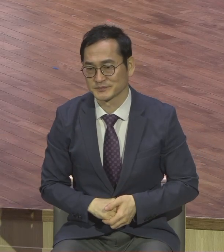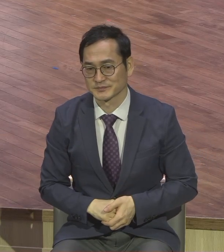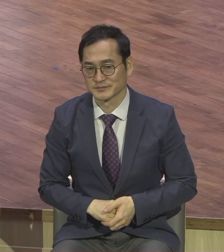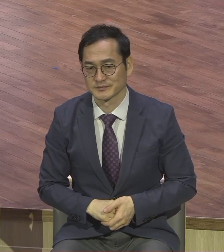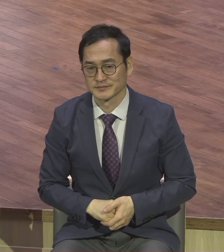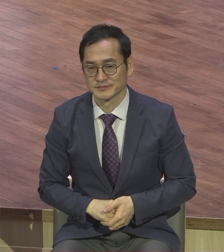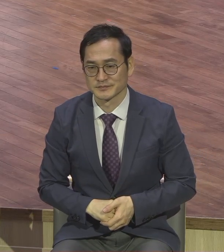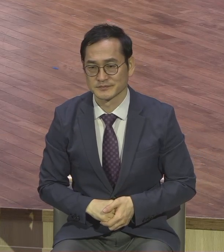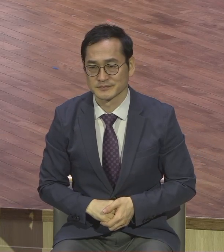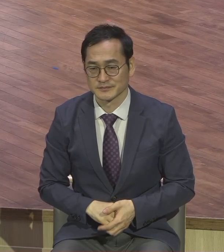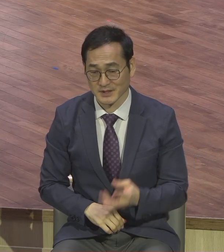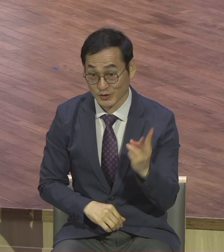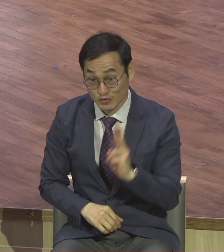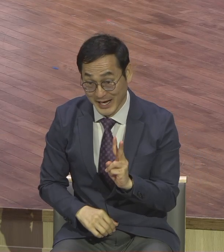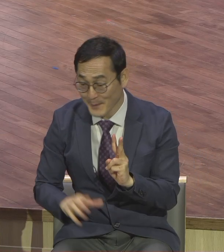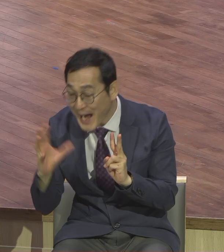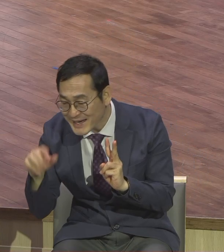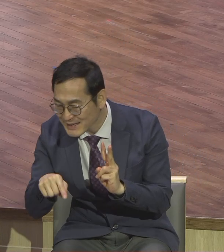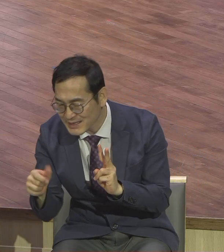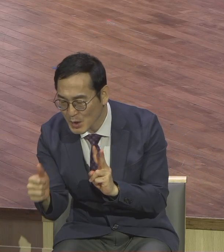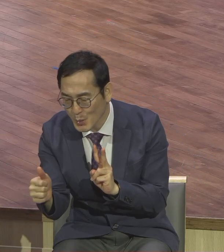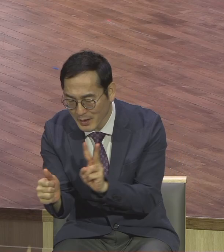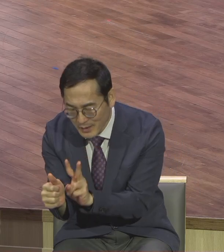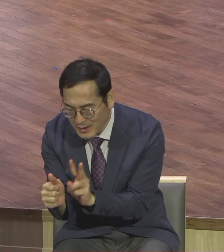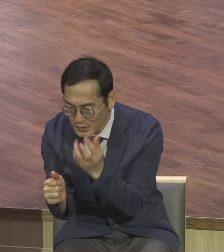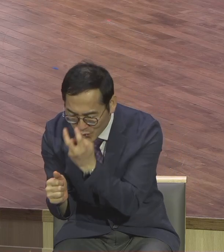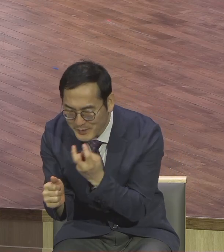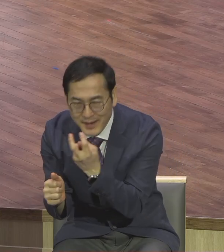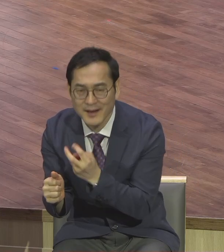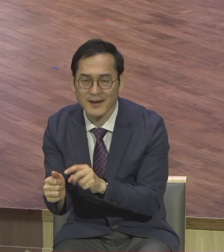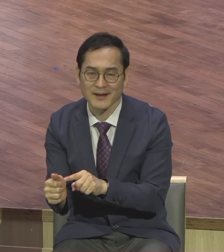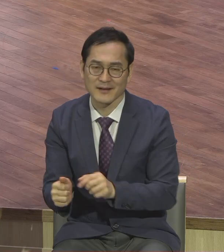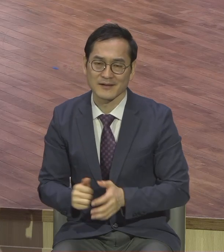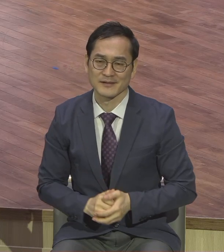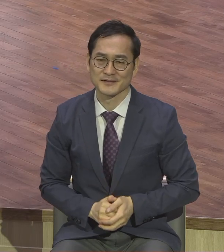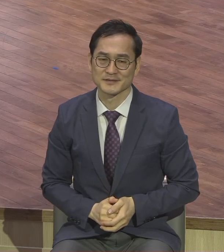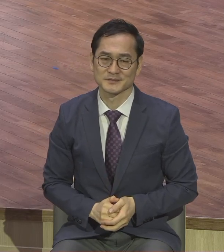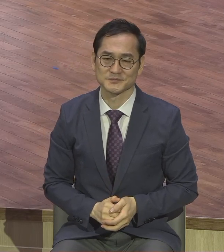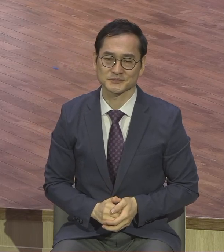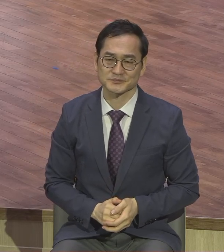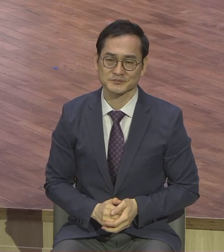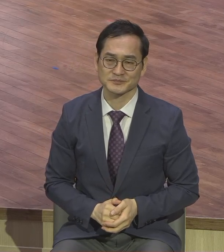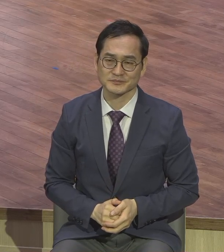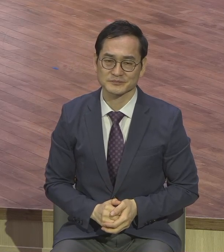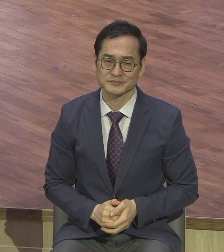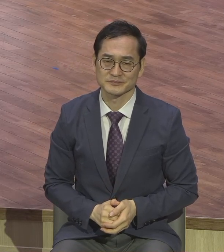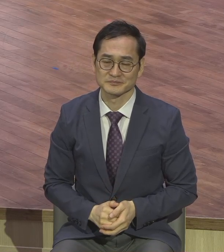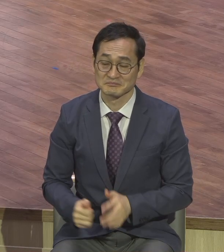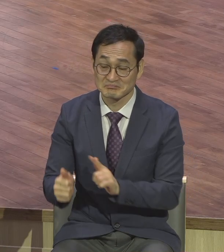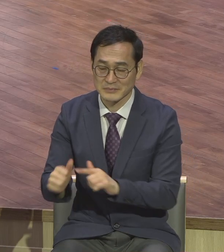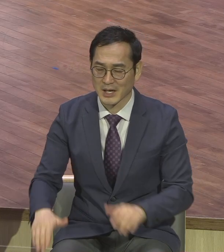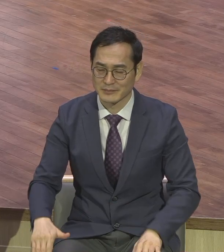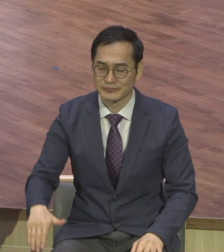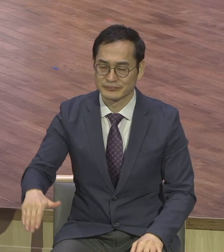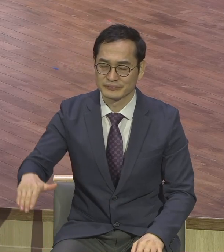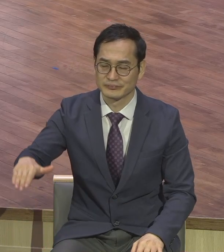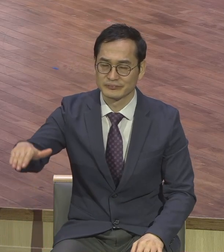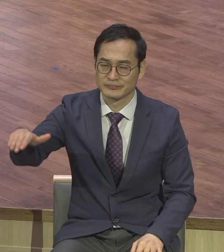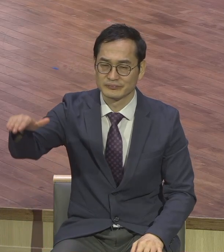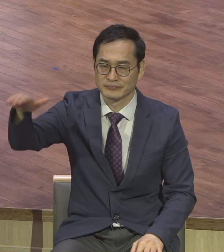청지기. 그런데 이렇게 후견인과 청지기의 이 도움을 받던 어린 상속자가